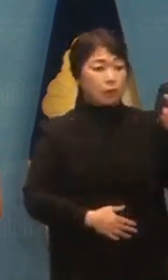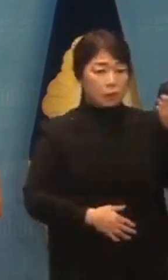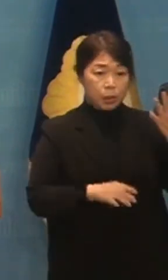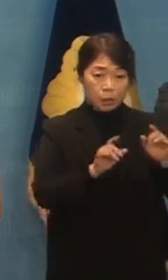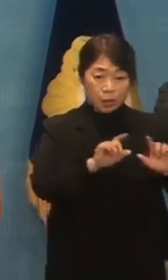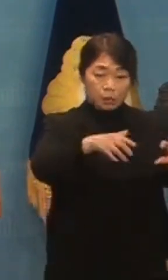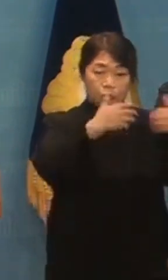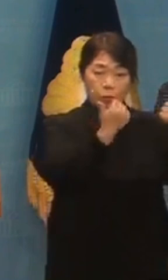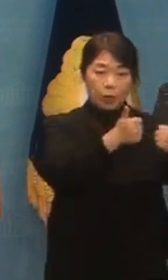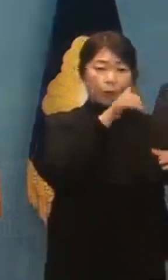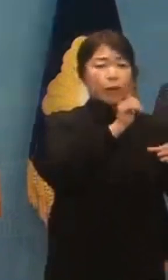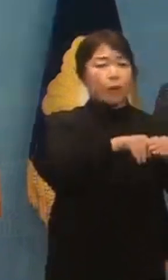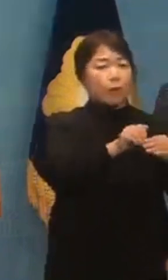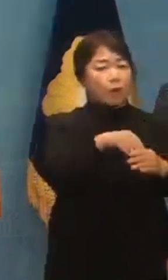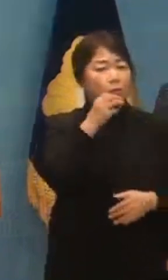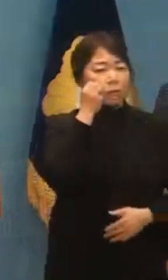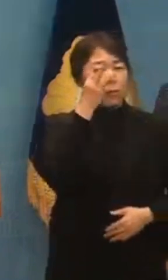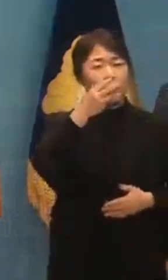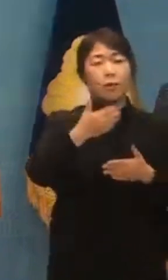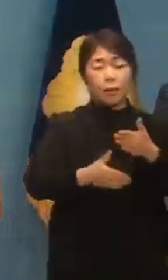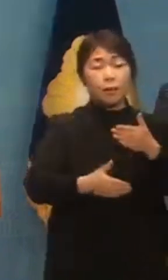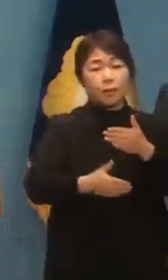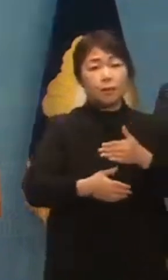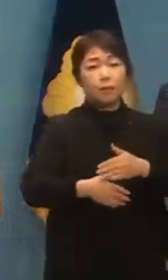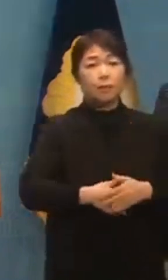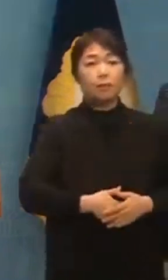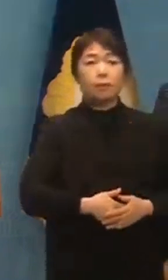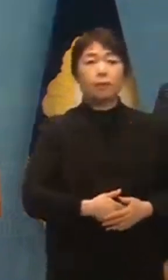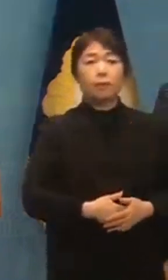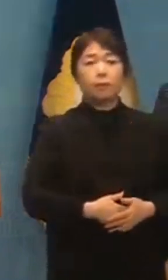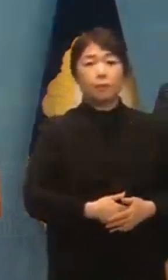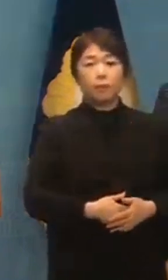2024년 총선이 3개월밖에 남지 않았습니다.